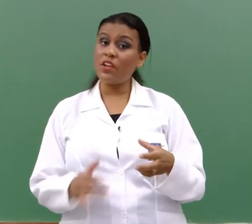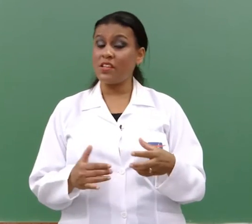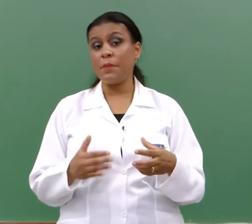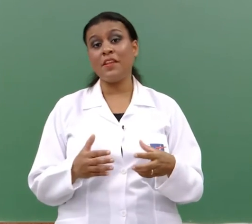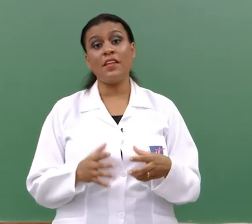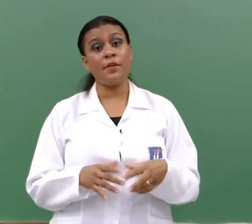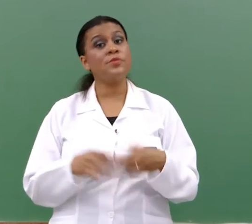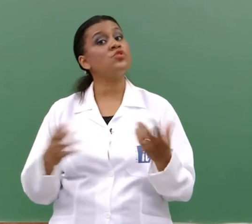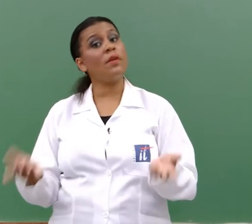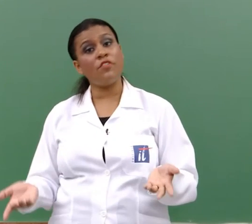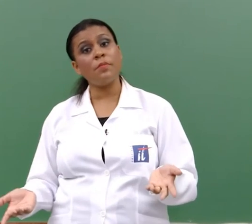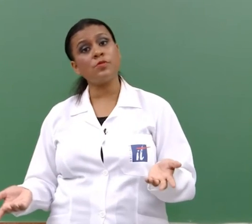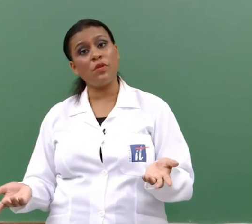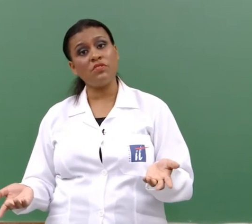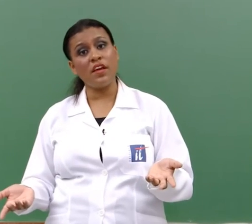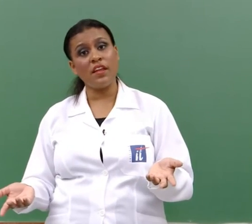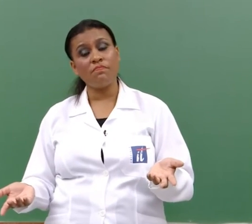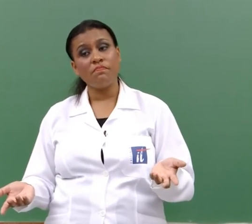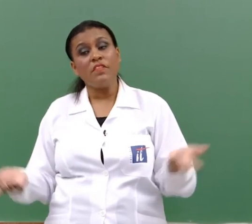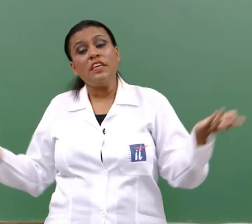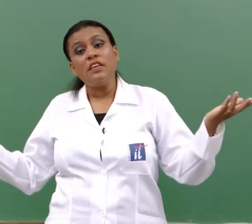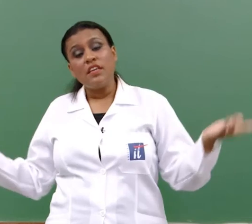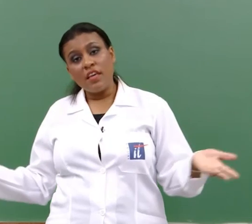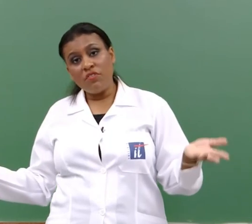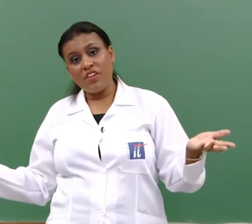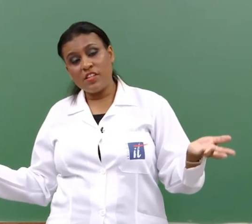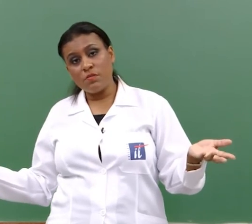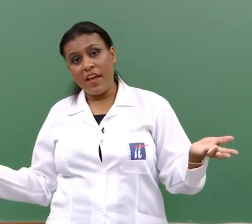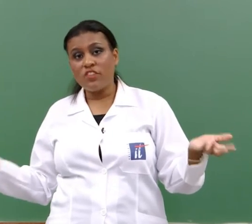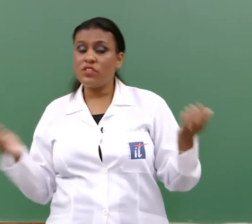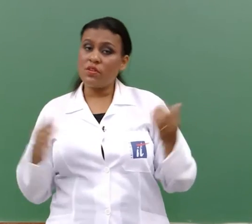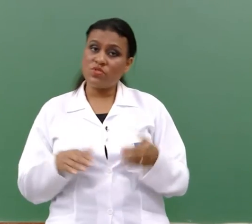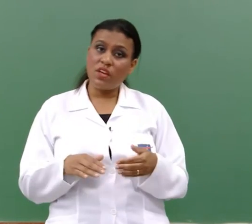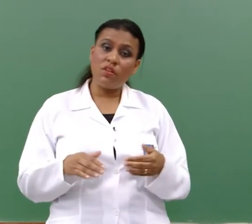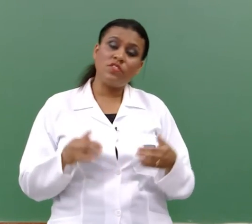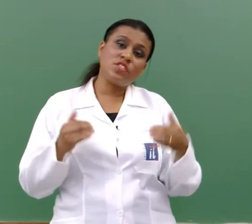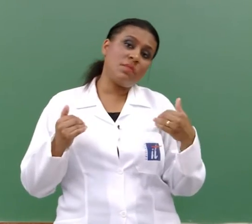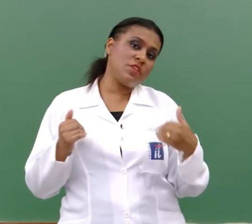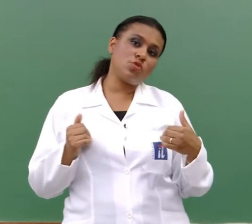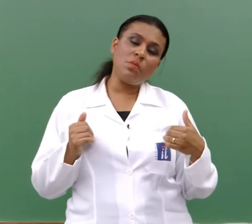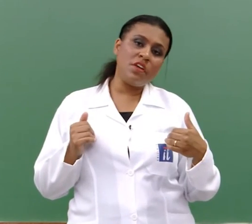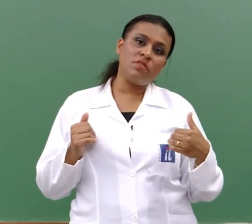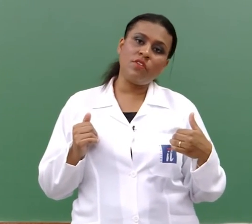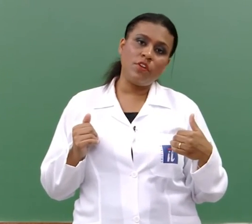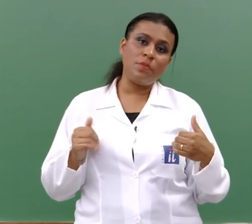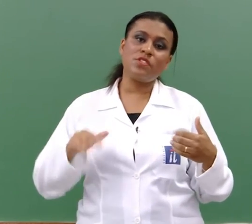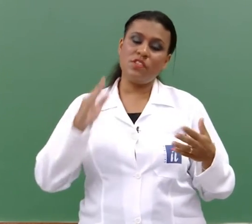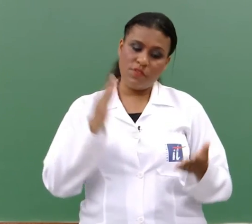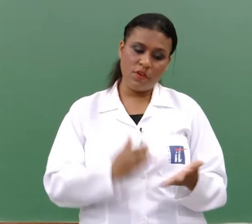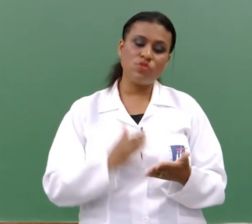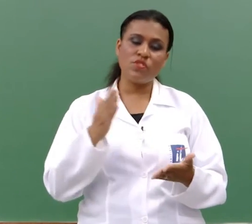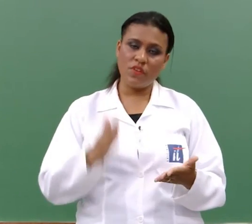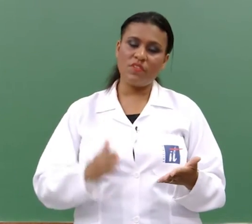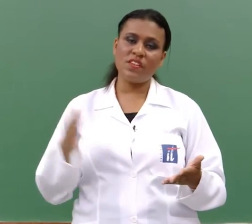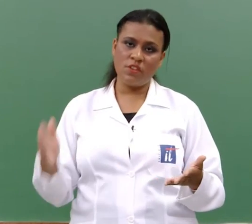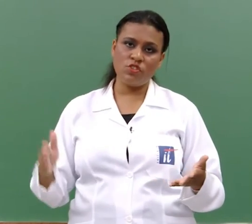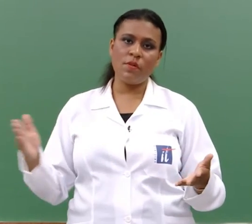nós aprenderíamos de uma forma espontânea. Infelizmente, não sei com você, mas comigo não foi possível e eu tive que fazer de uma